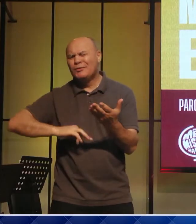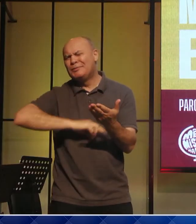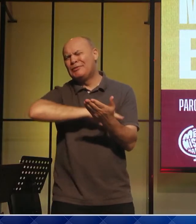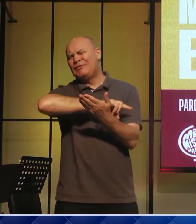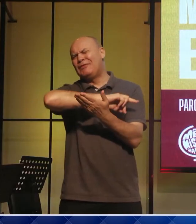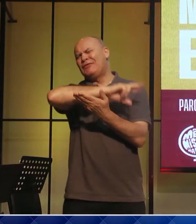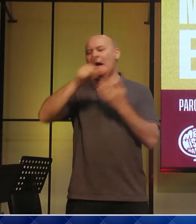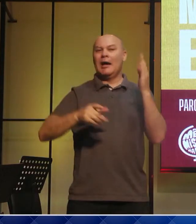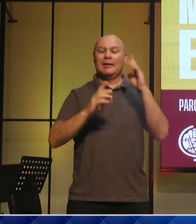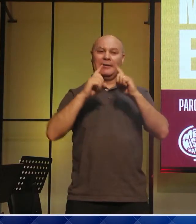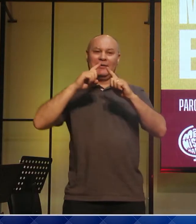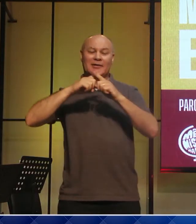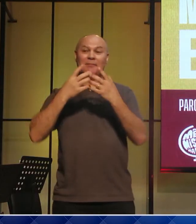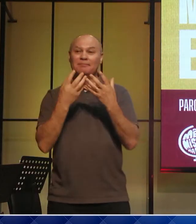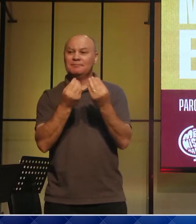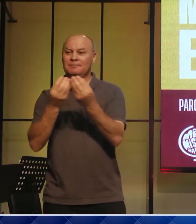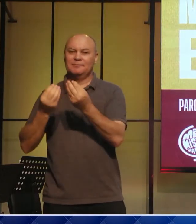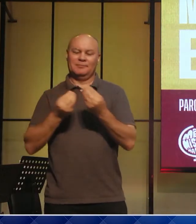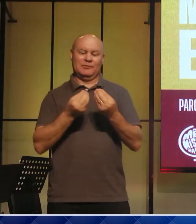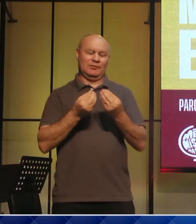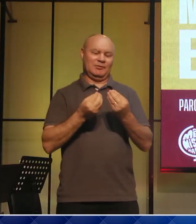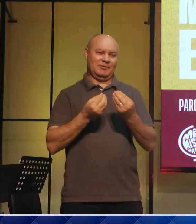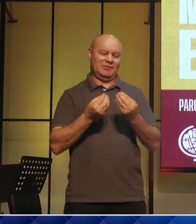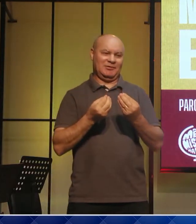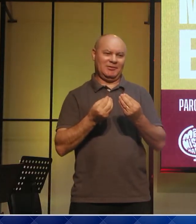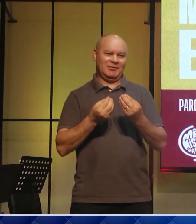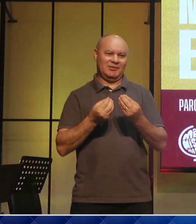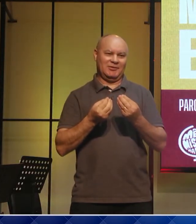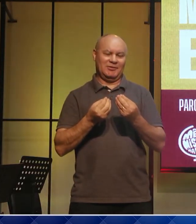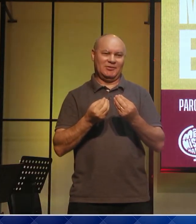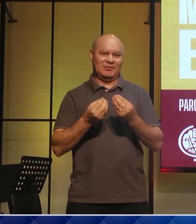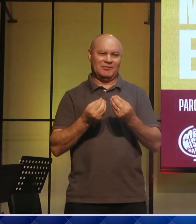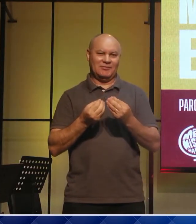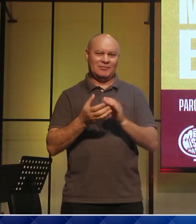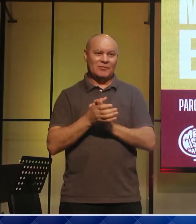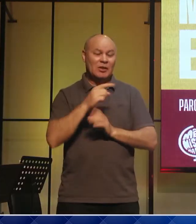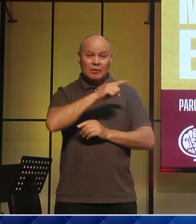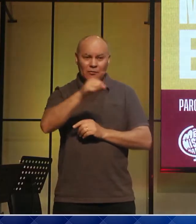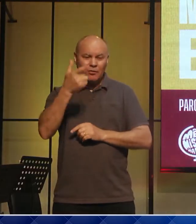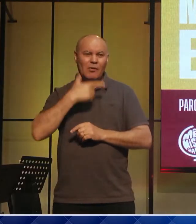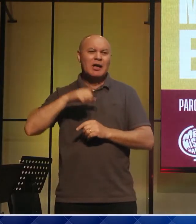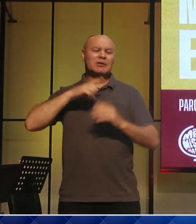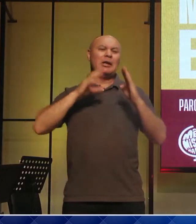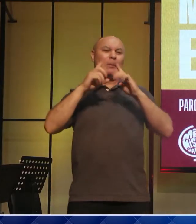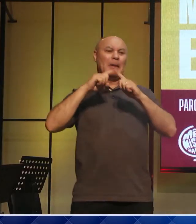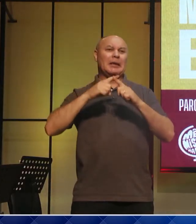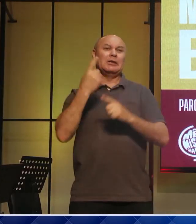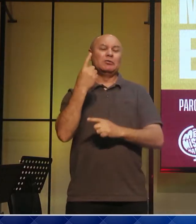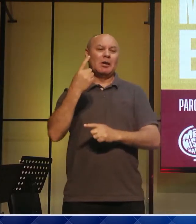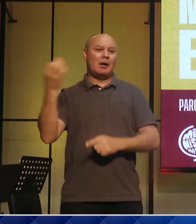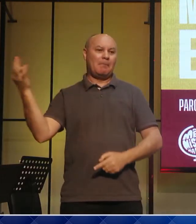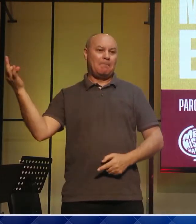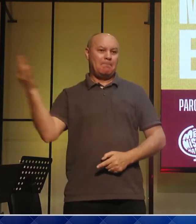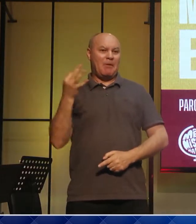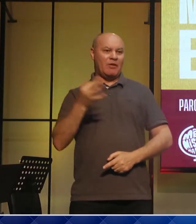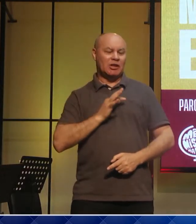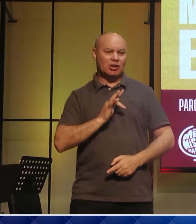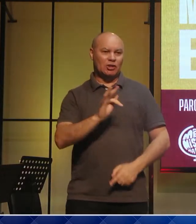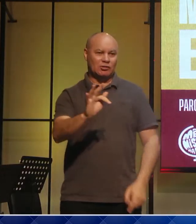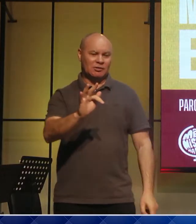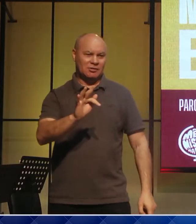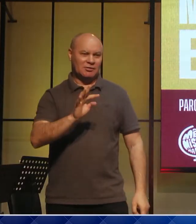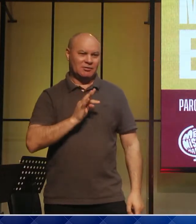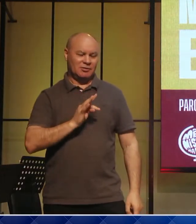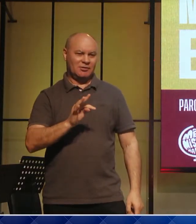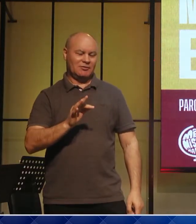Mas disse o Dr. Shedd que não existe uma igreja que tem toda a teologia perfeita. Isso o Dr. Shedd disse, e